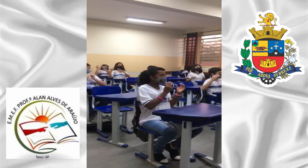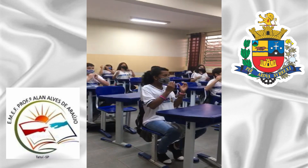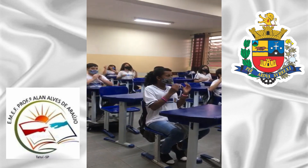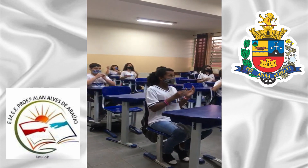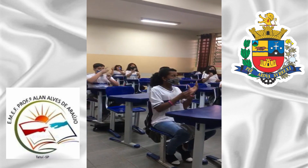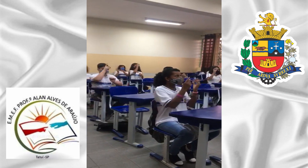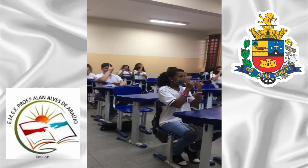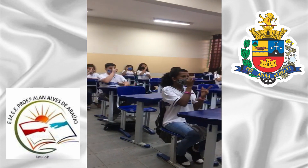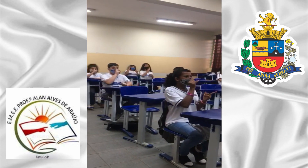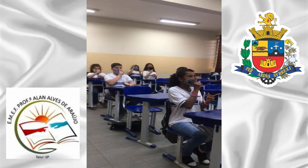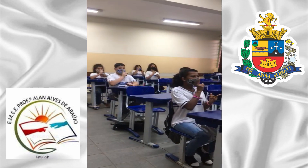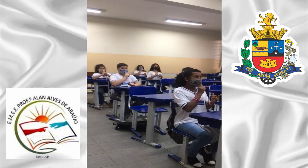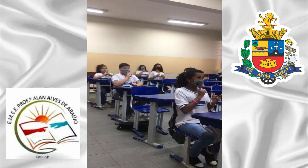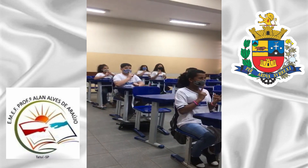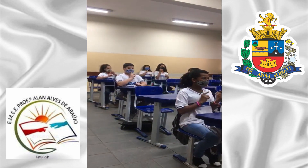Oh